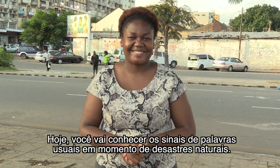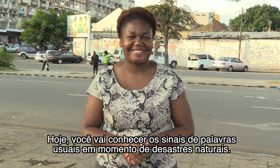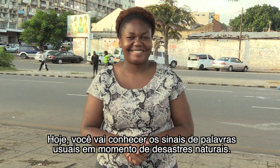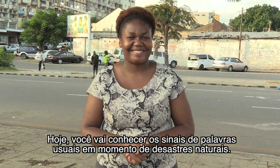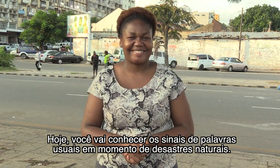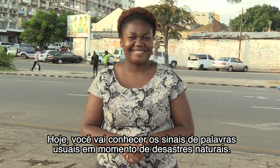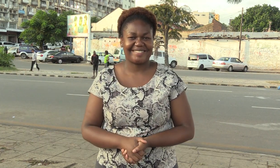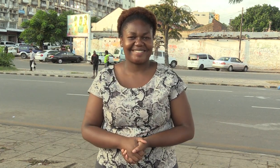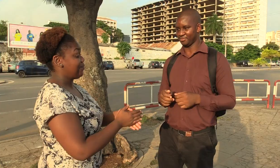de desastres naturais.